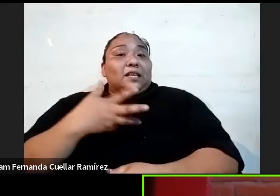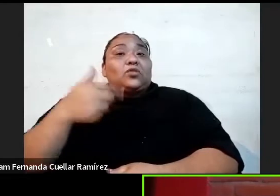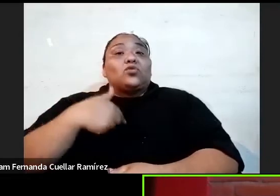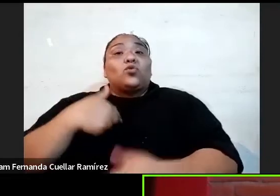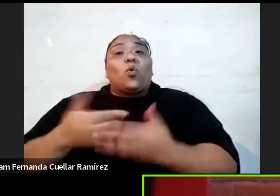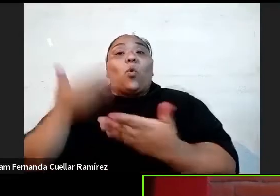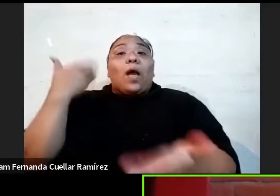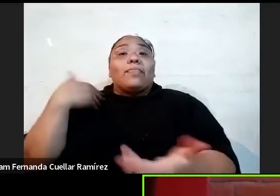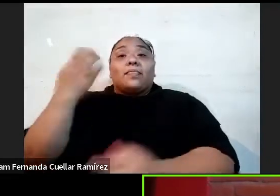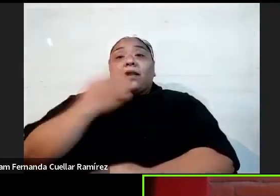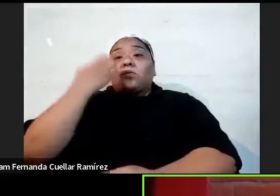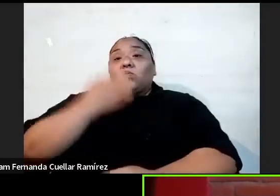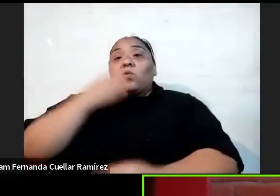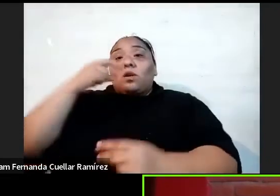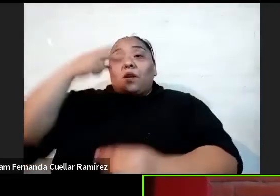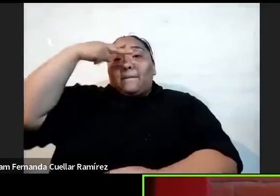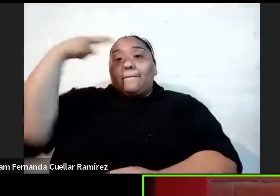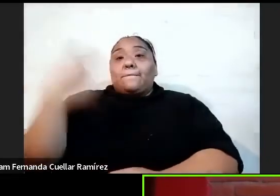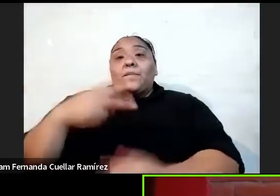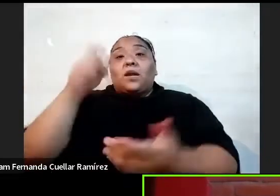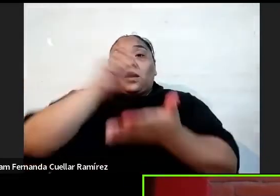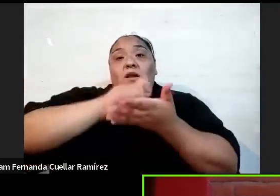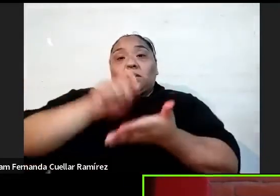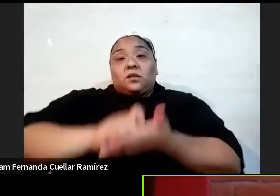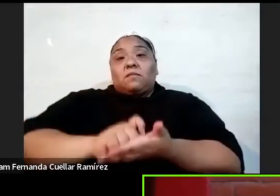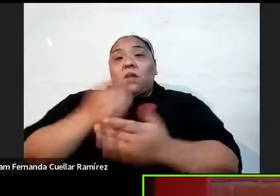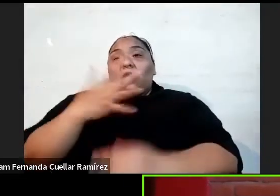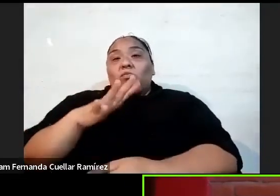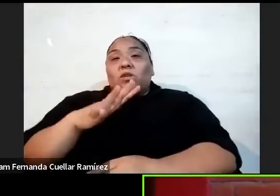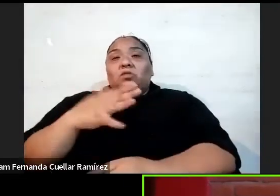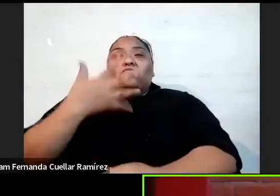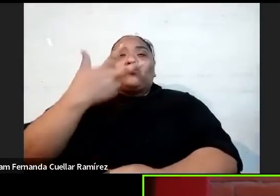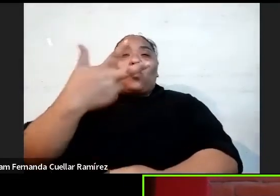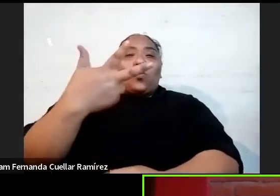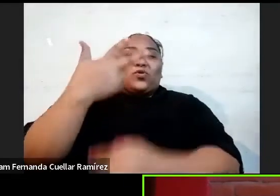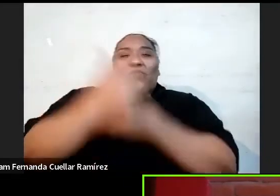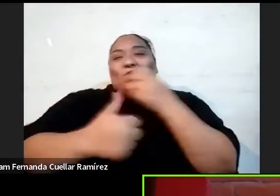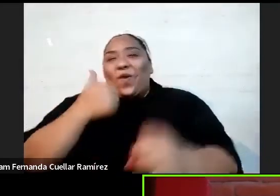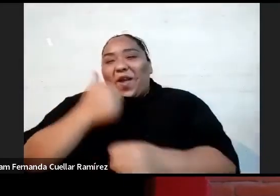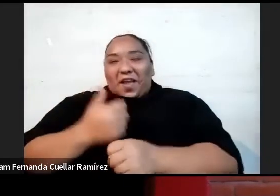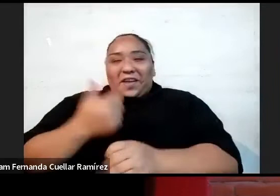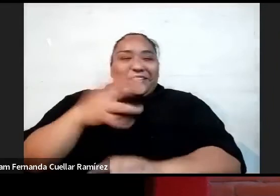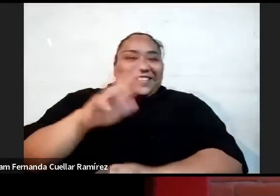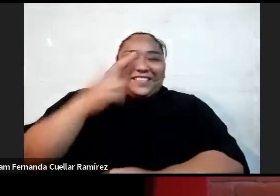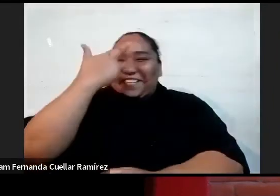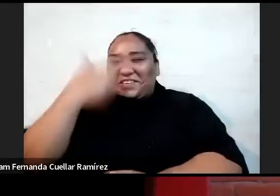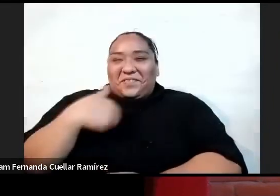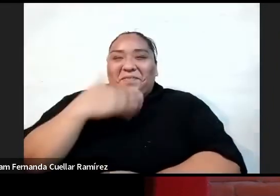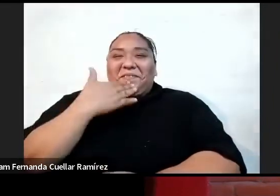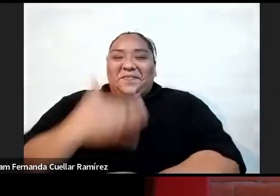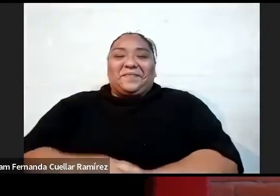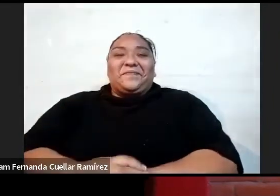Mexicana de Escritores hace ya unos 5, 6, no, como 8 años, creo, no me acuerdo.